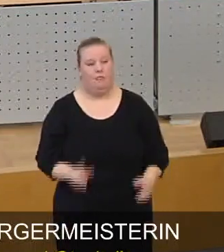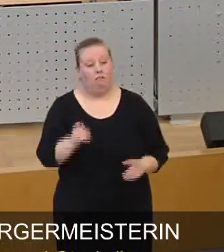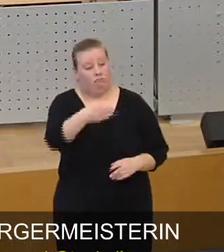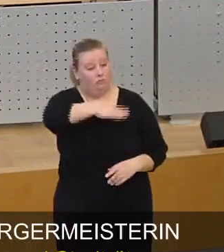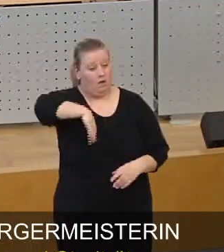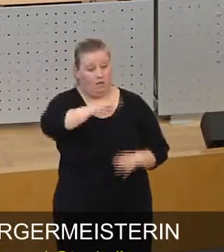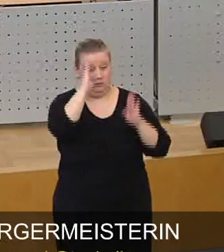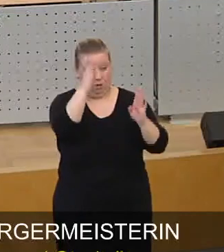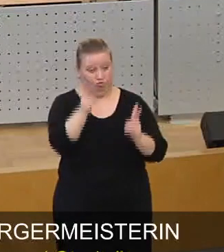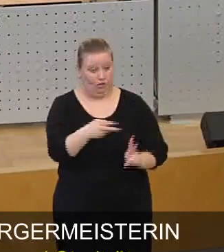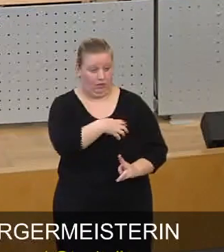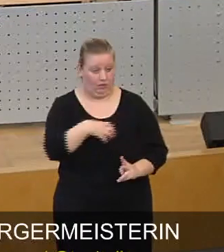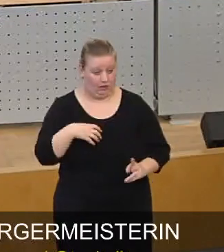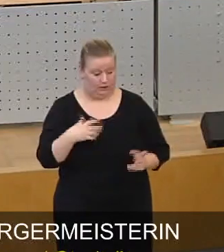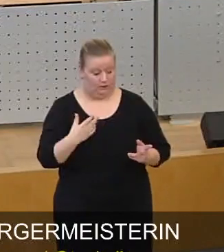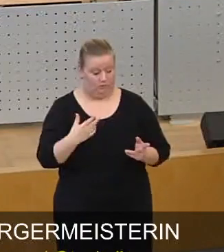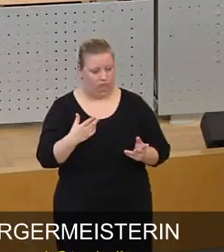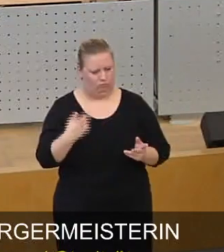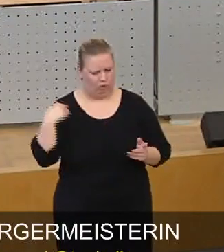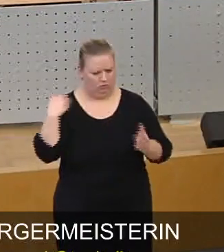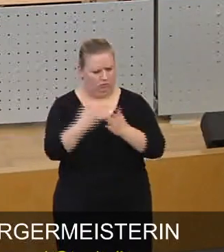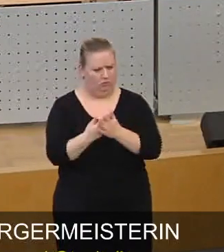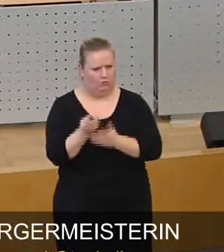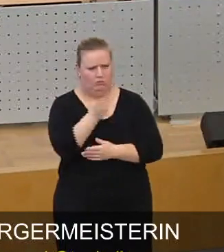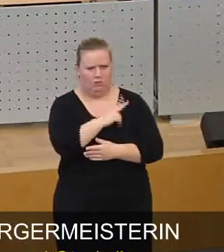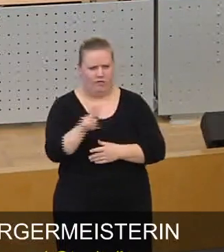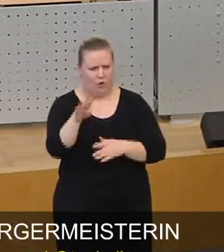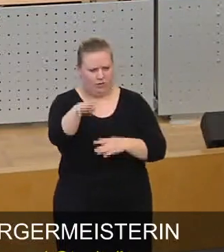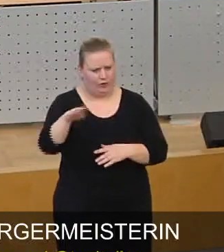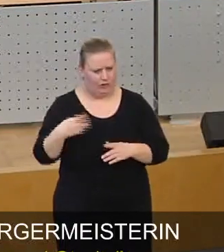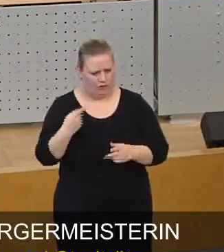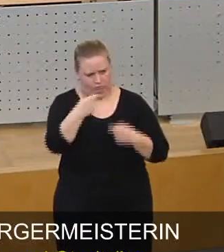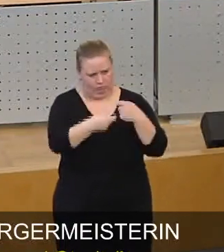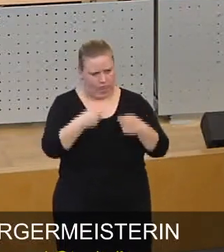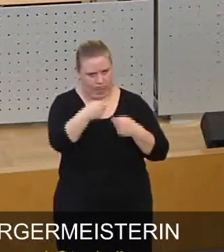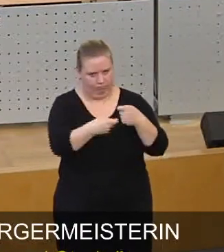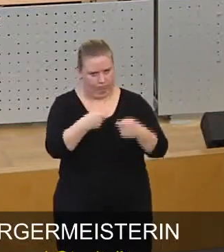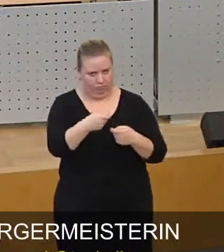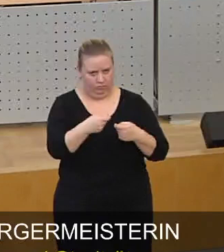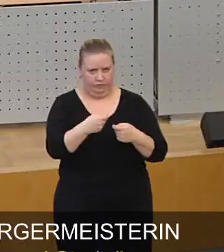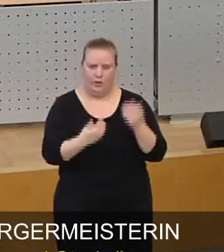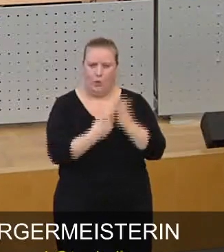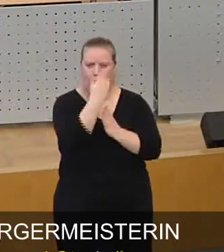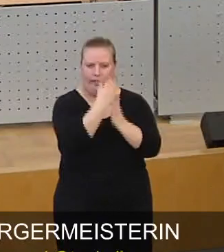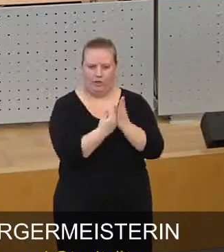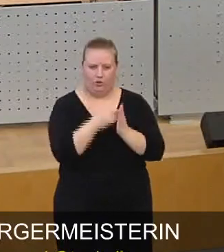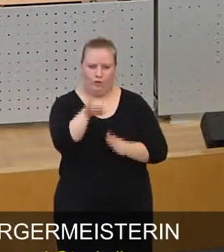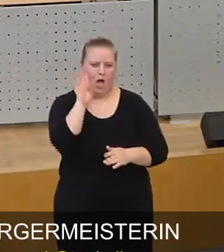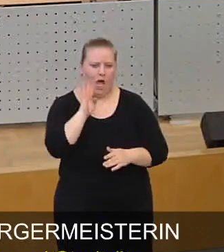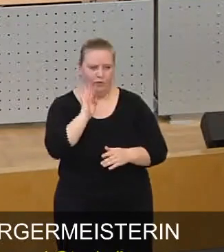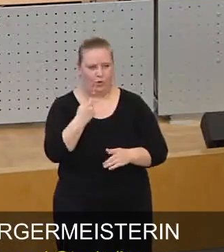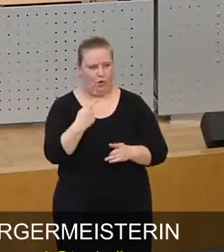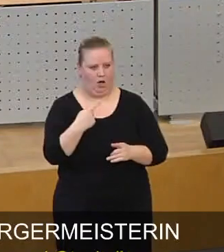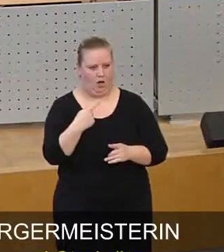Die Landeshauptstadt finanziert seit dem Jahr 2014 auf Grundlage der Richtlinie für Einwohnerinnen